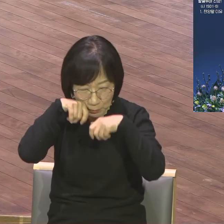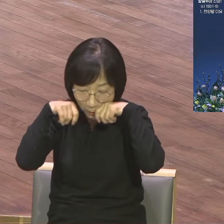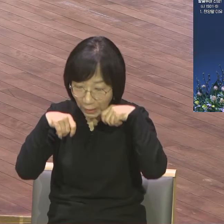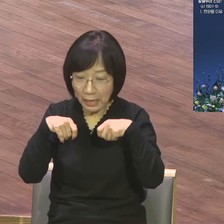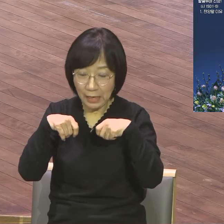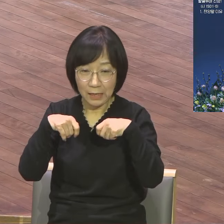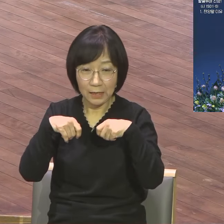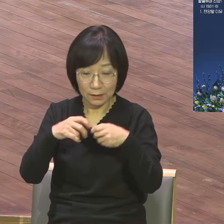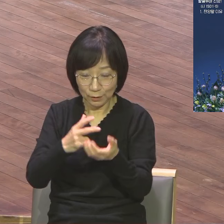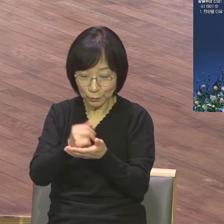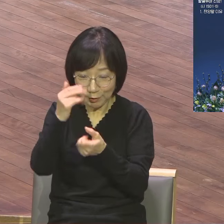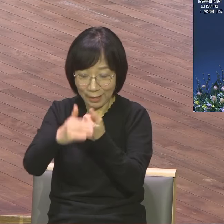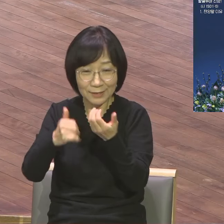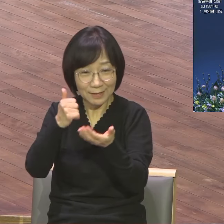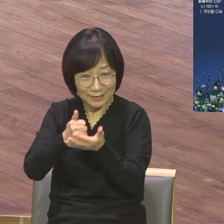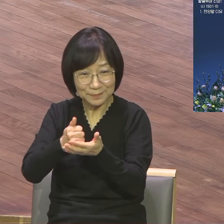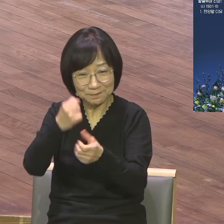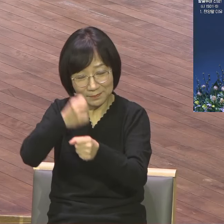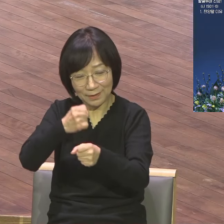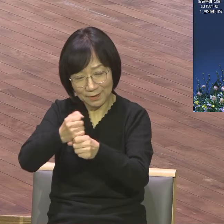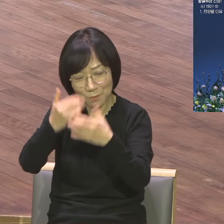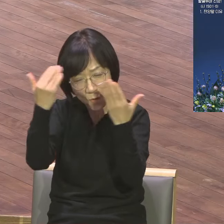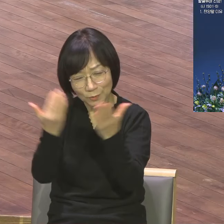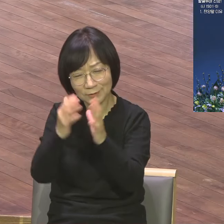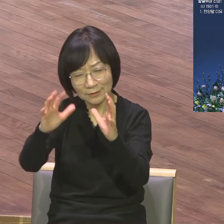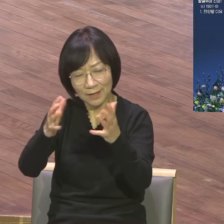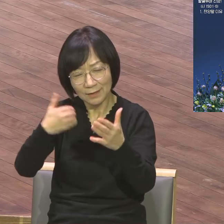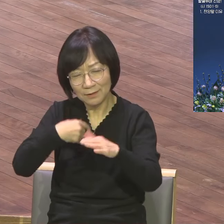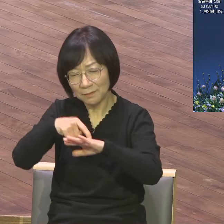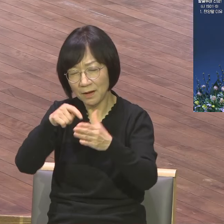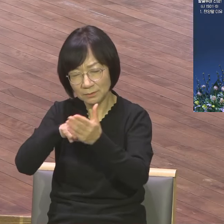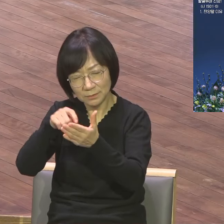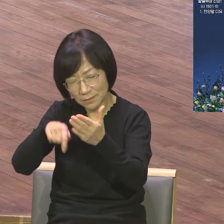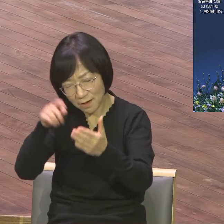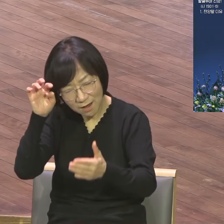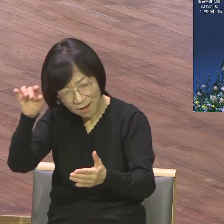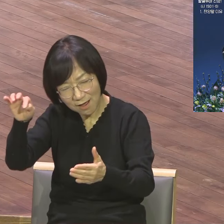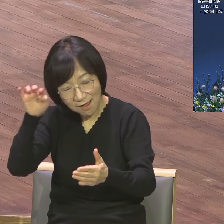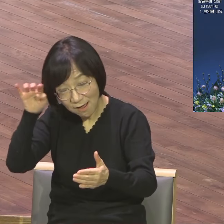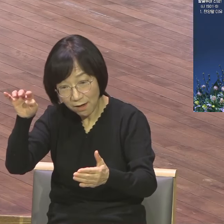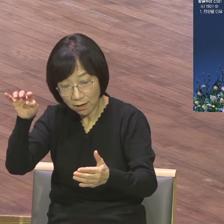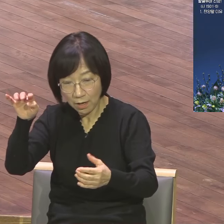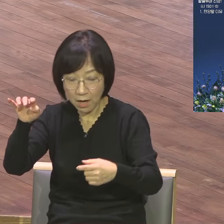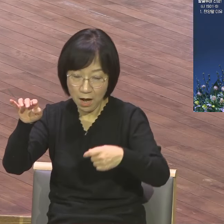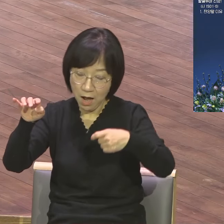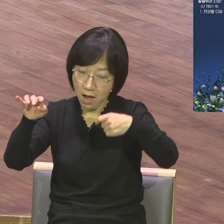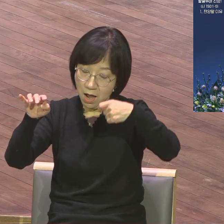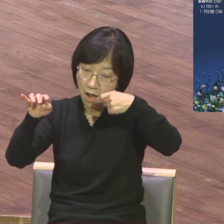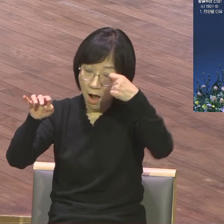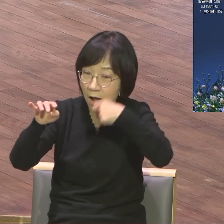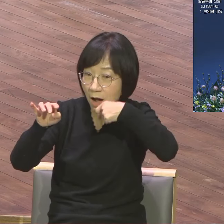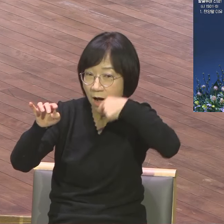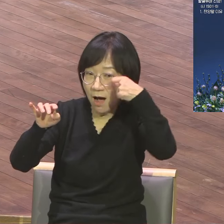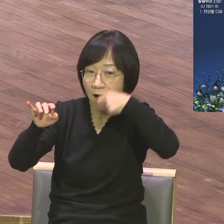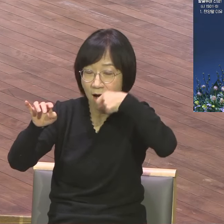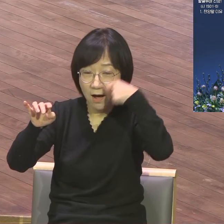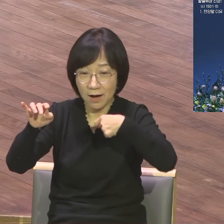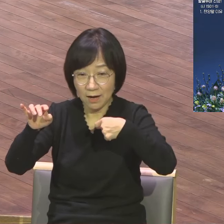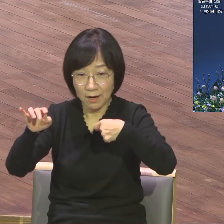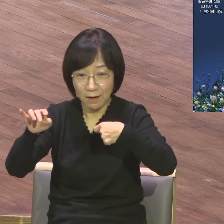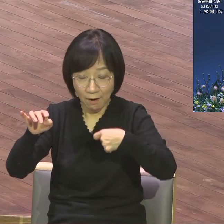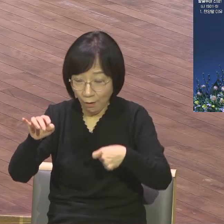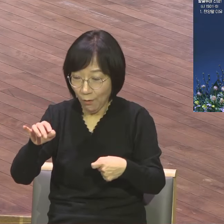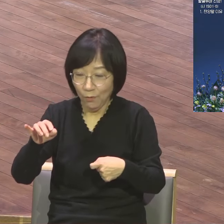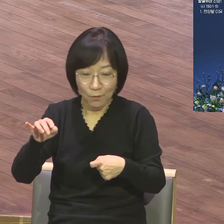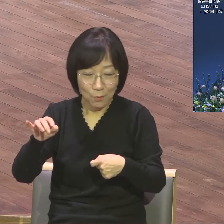주 하나님 지으신 모든 세계 내 마음 속에 흘러볼 때 막 한데 막 자녀 막 내 영이 막 그냥